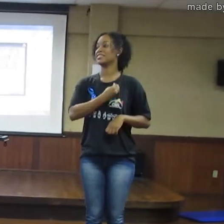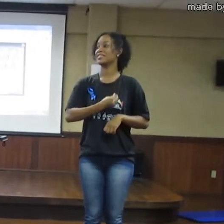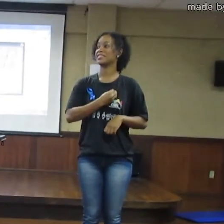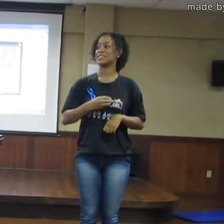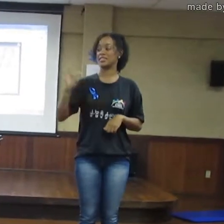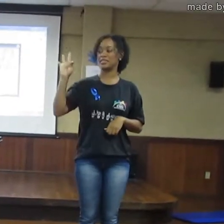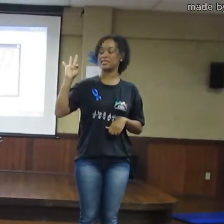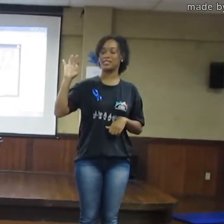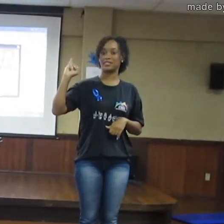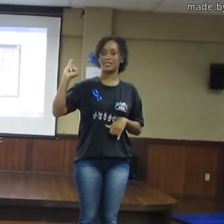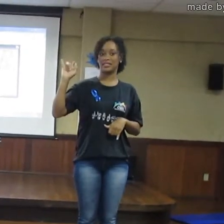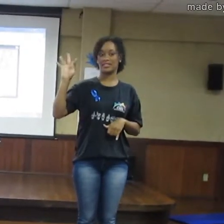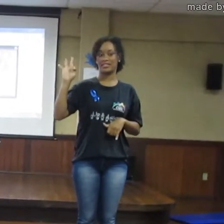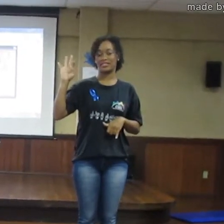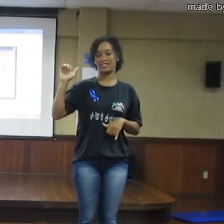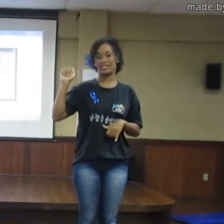Saber viver.